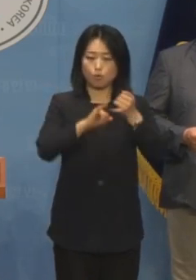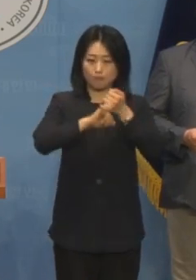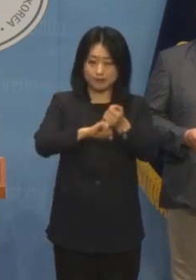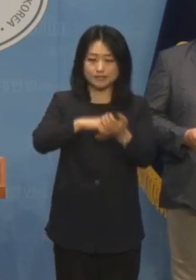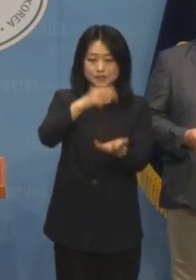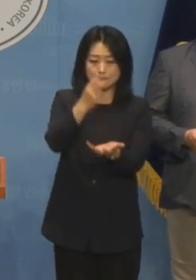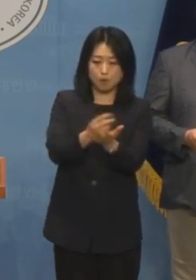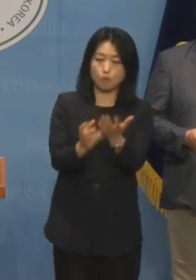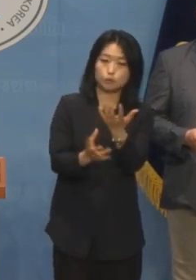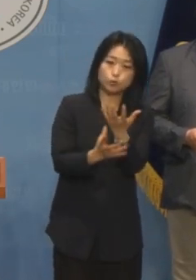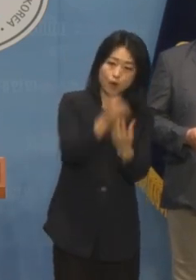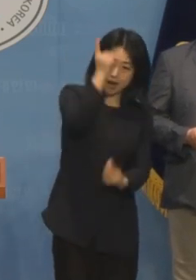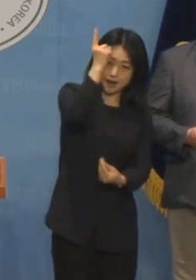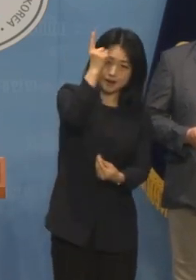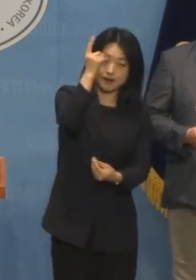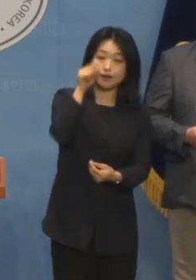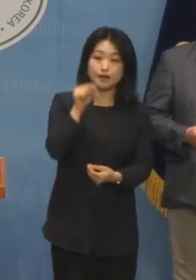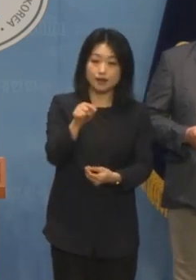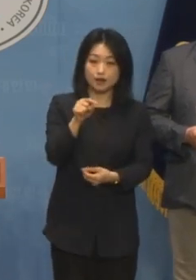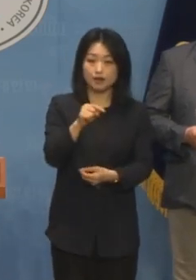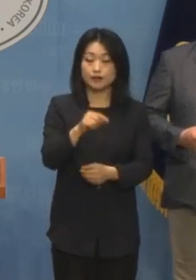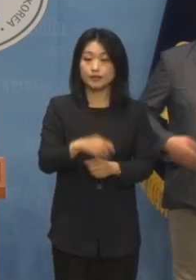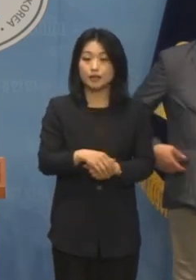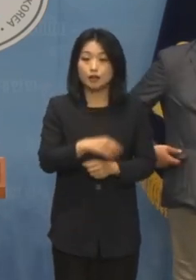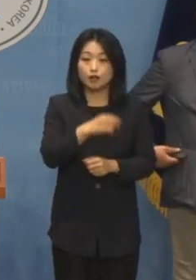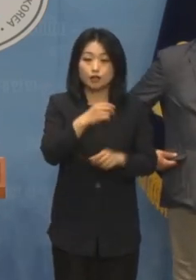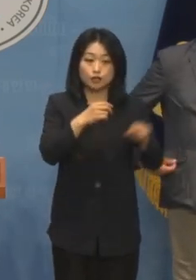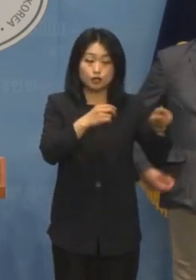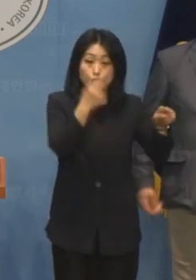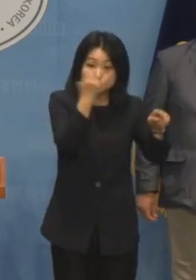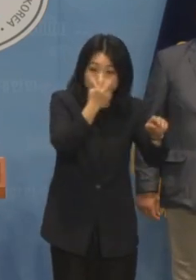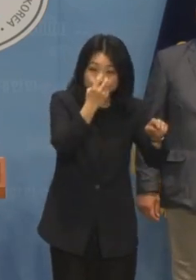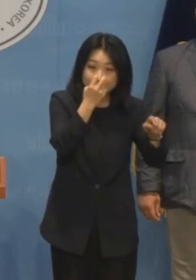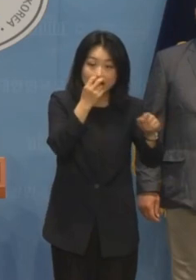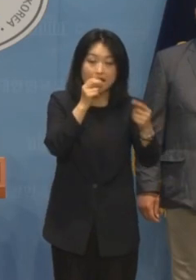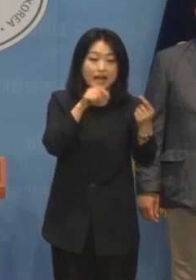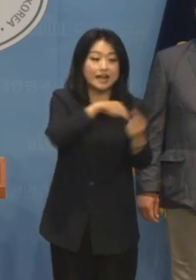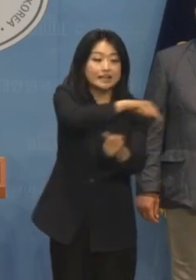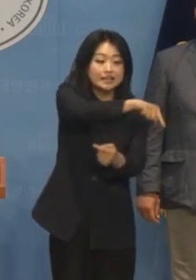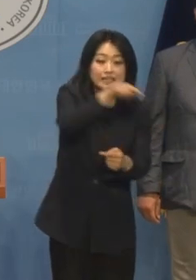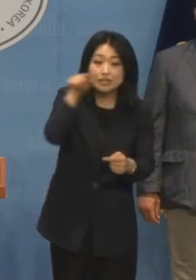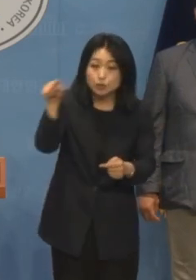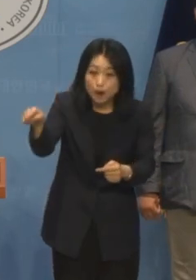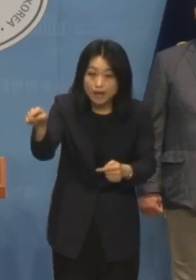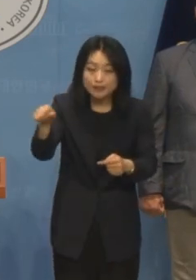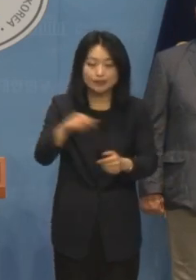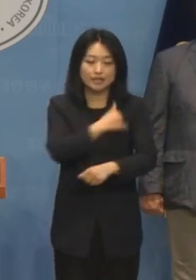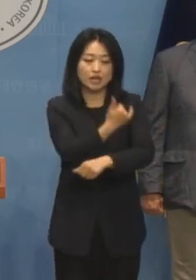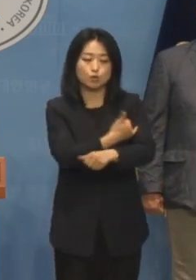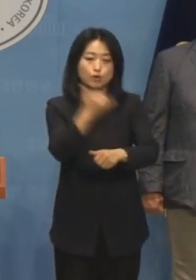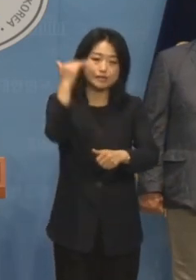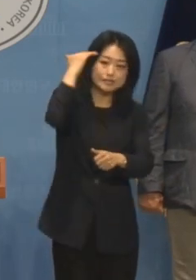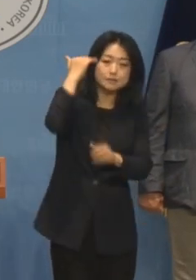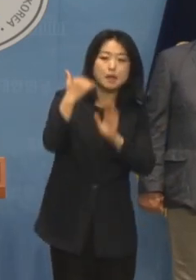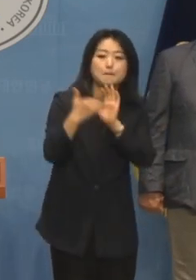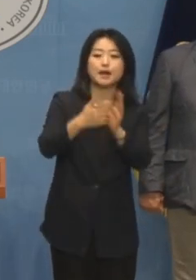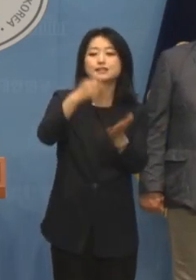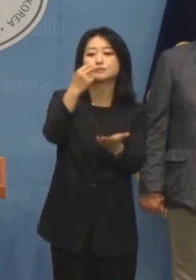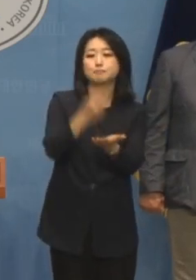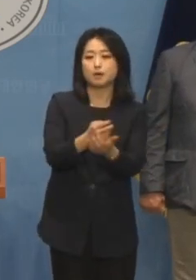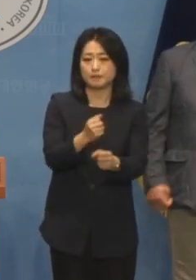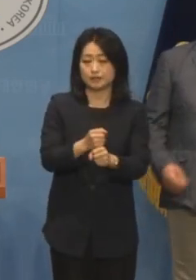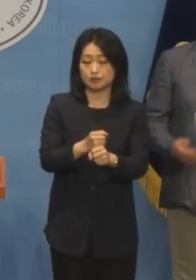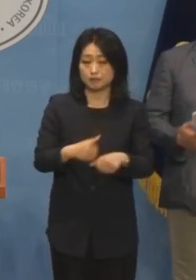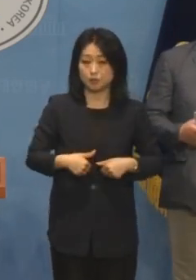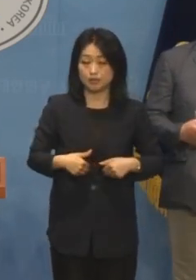통합하는 이른바 가칭 수사기관 인권침해 방지법의 제정도 적극적으로 검토돼야 된다. 이것은 저희들이